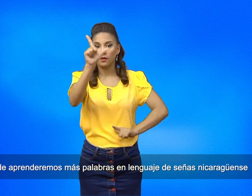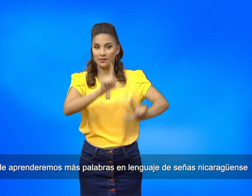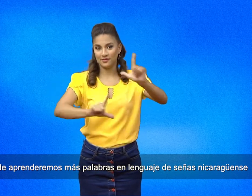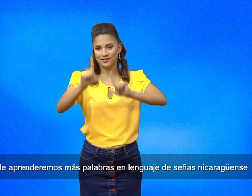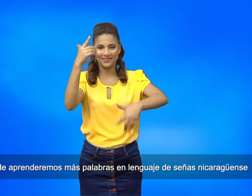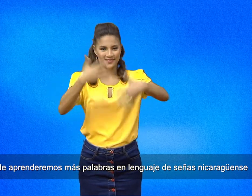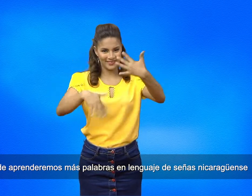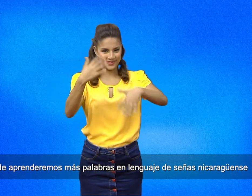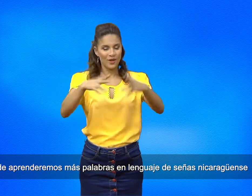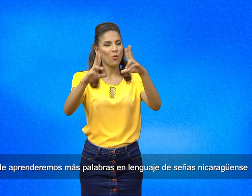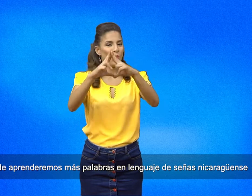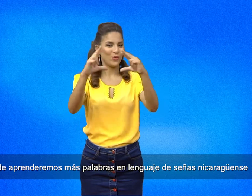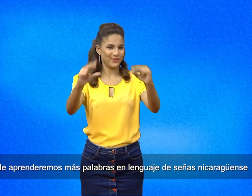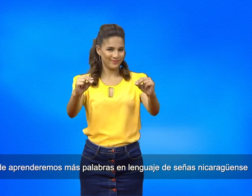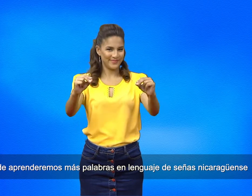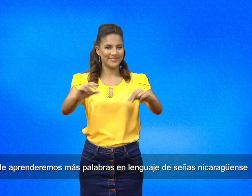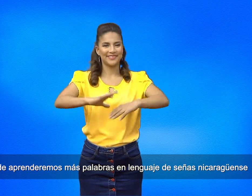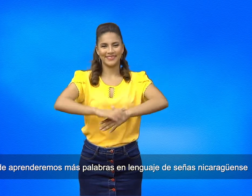de señas nicaragüense